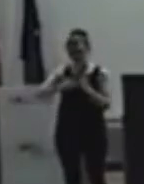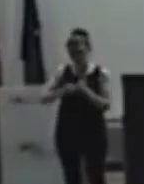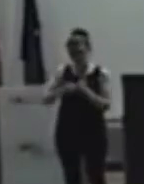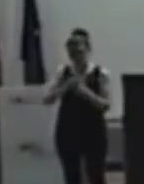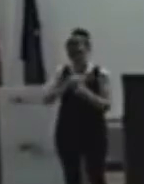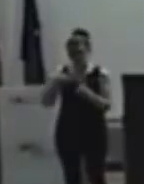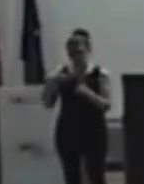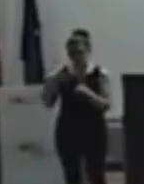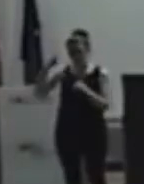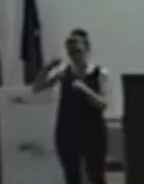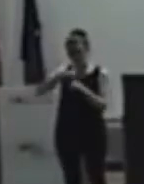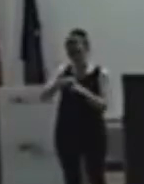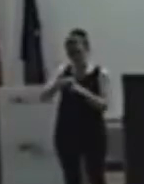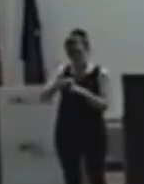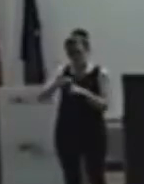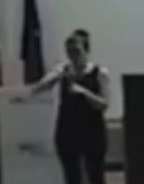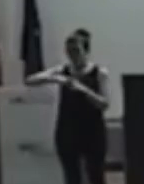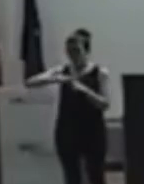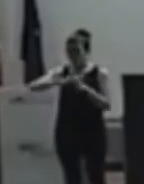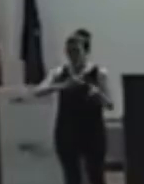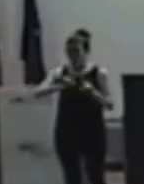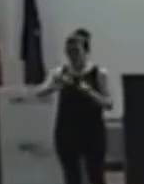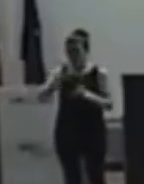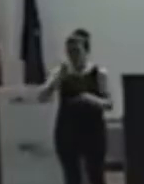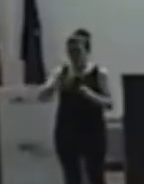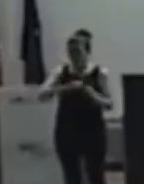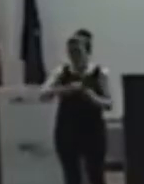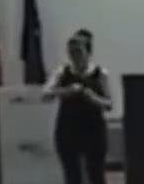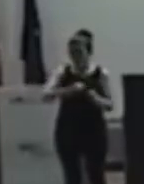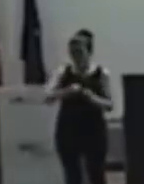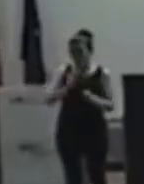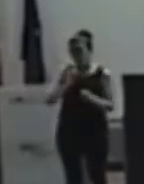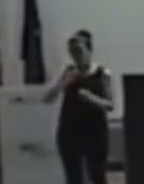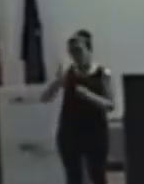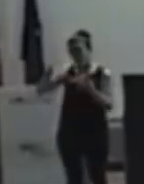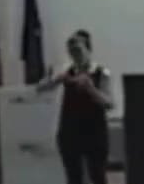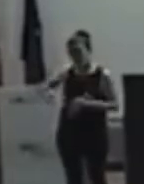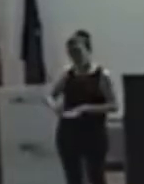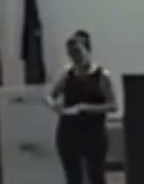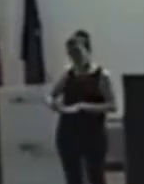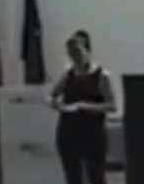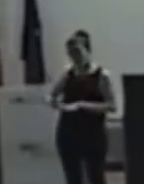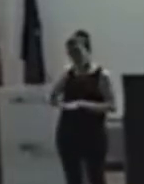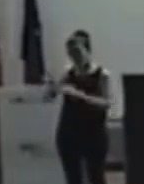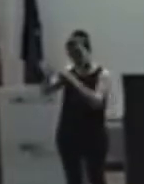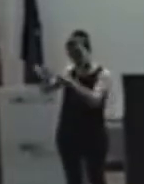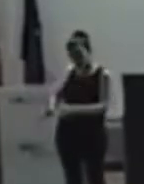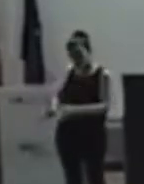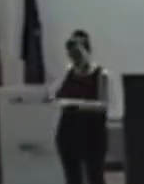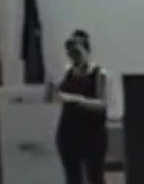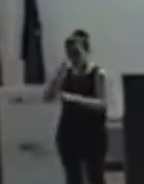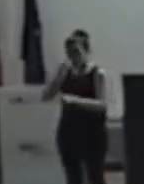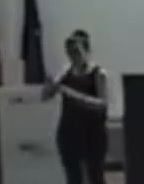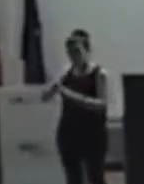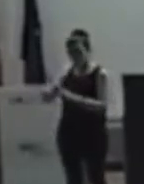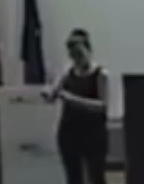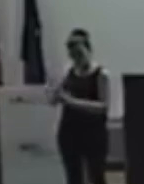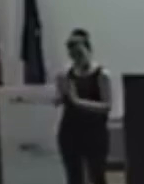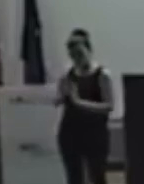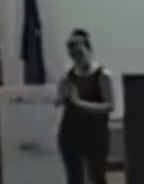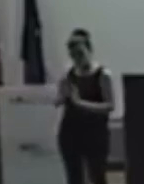para controlar la diabetes de mi hijo o para controlar a mi hijo con diabetes. Dicho de otra